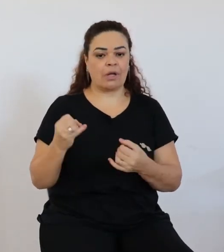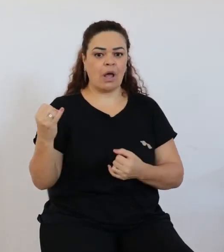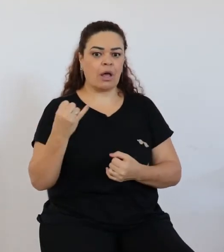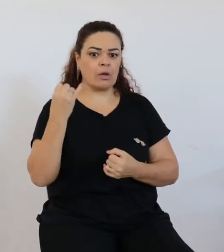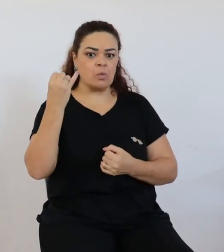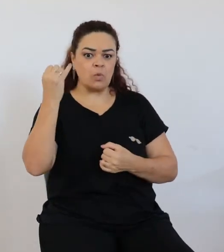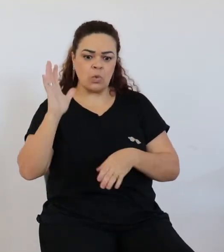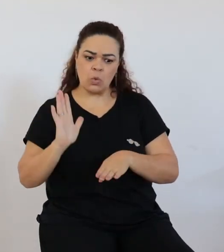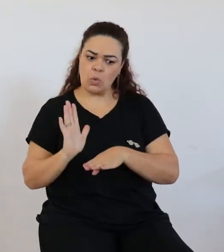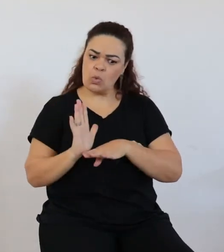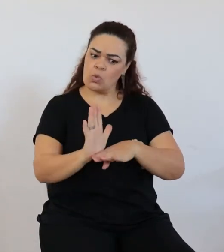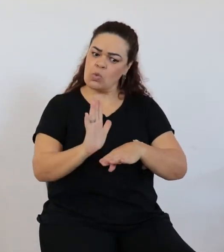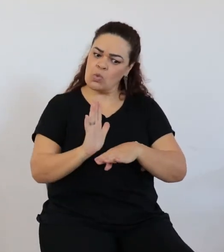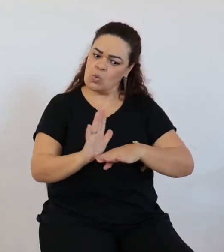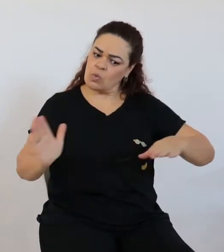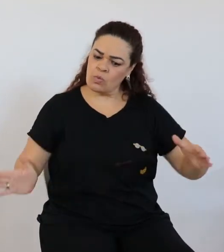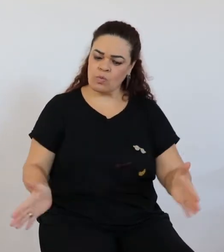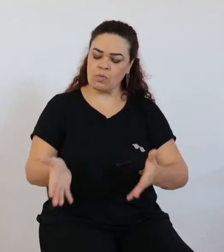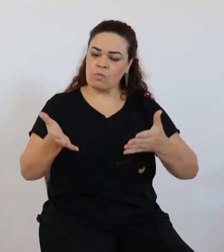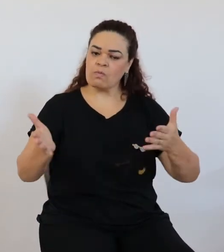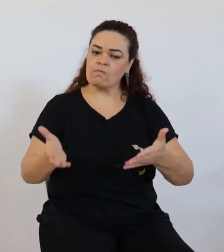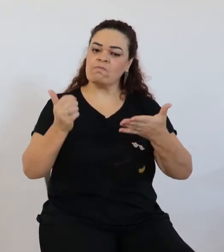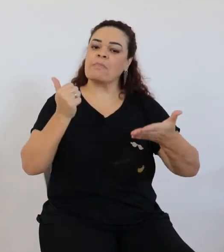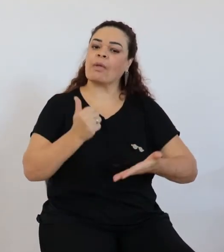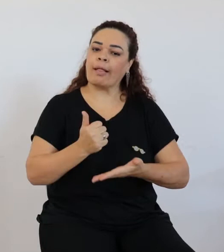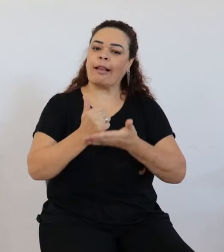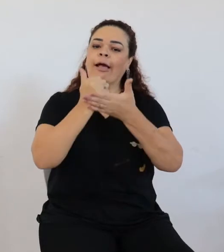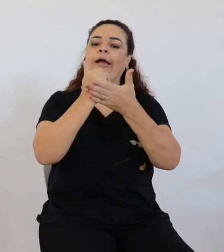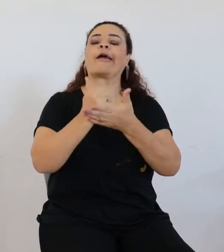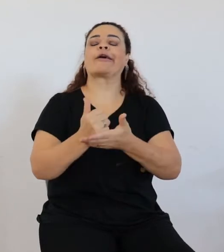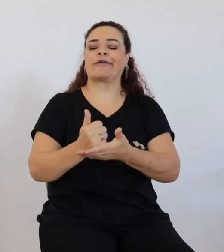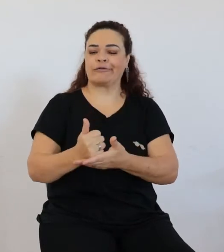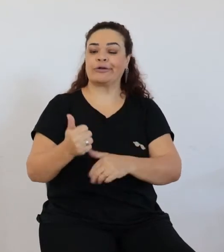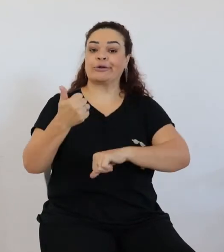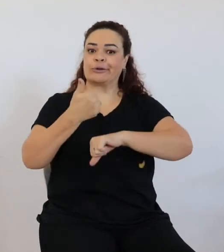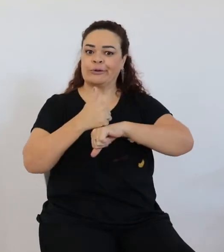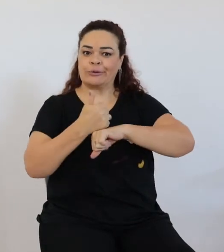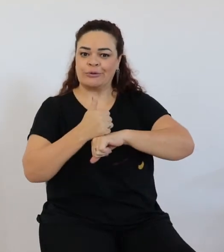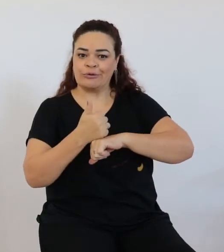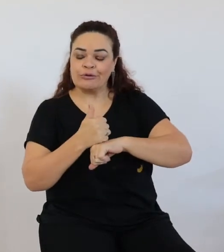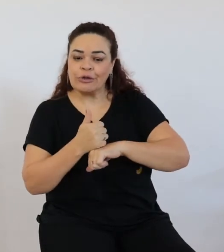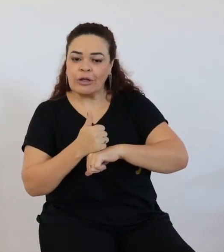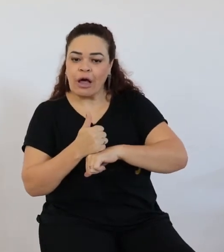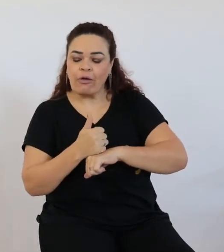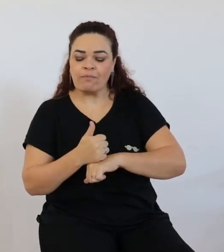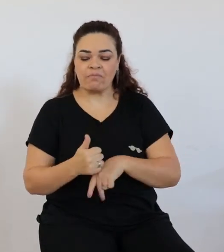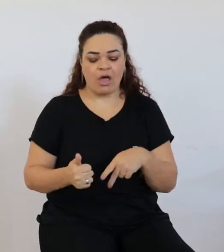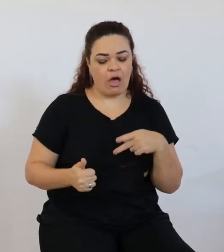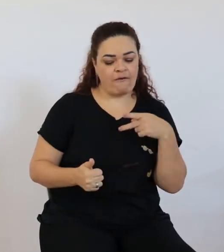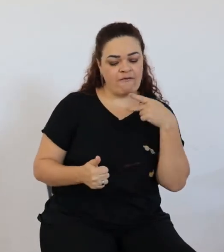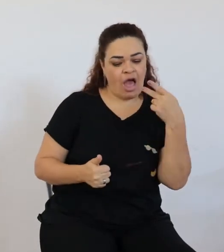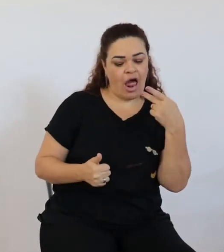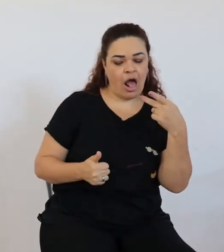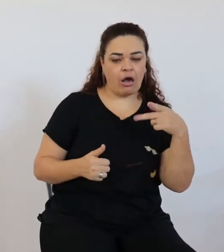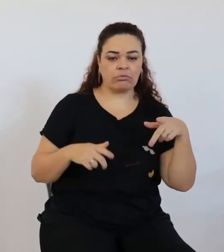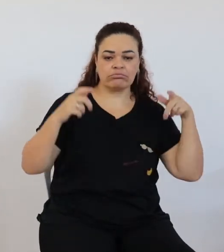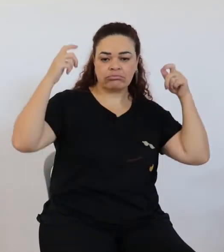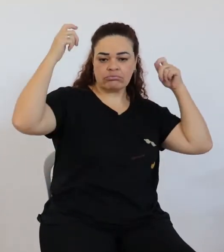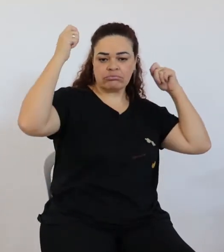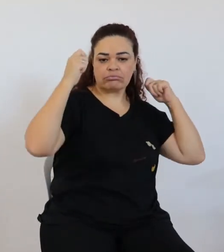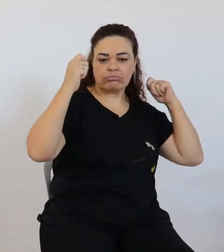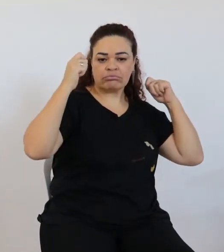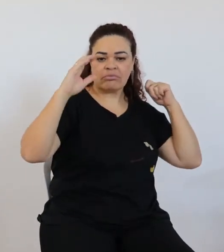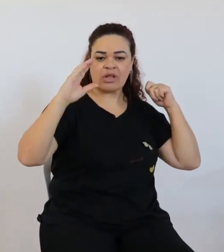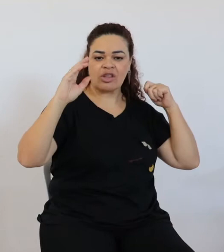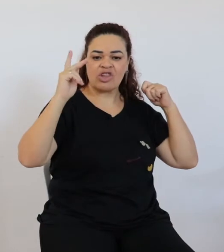se a criança, ela, por exemplo, ela tem dificuldade lá com chá, ela fala de vez chapéu, fala sapéu, e ela já